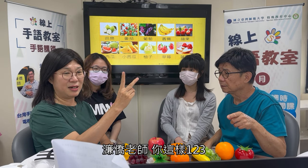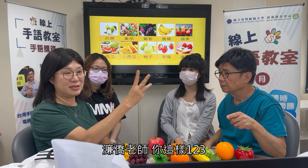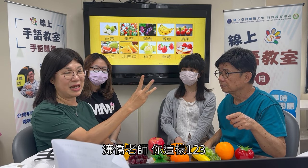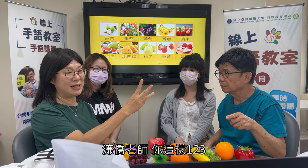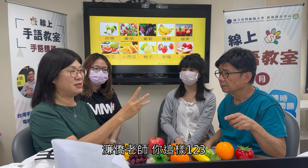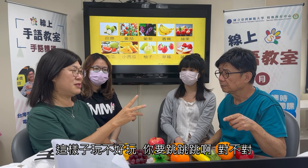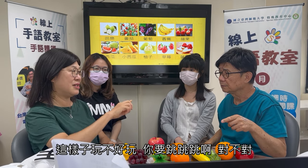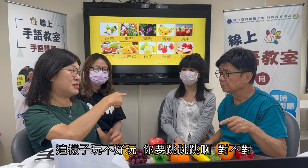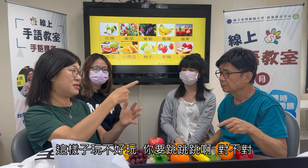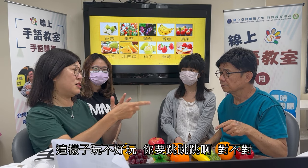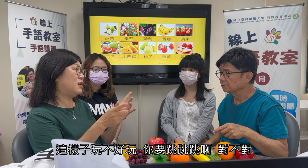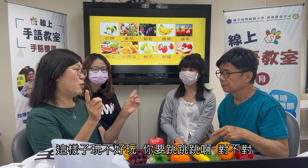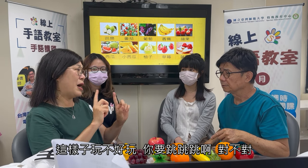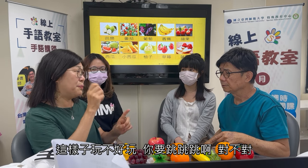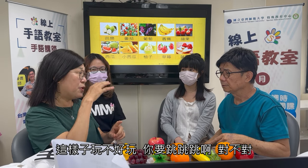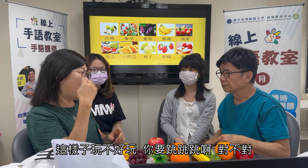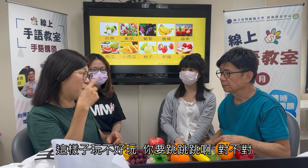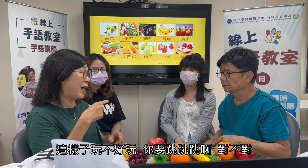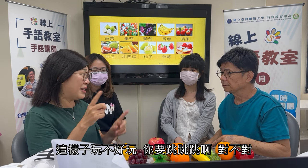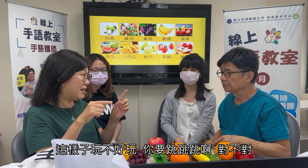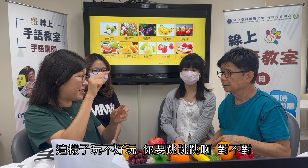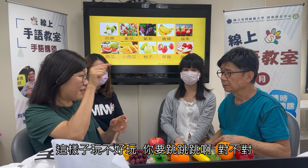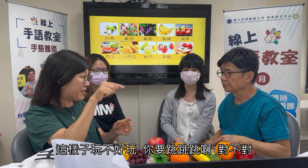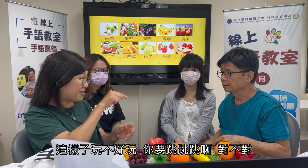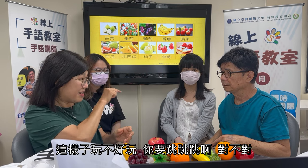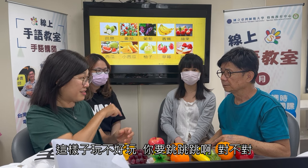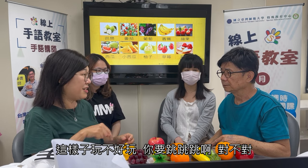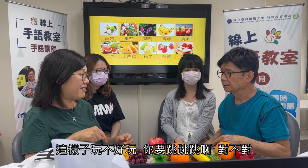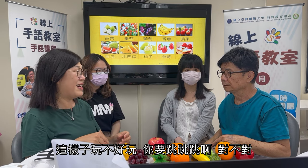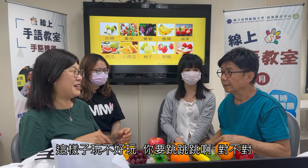三这样子玩不好玩，你要跳跳跳跳啊！对